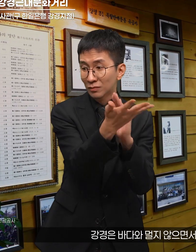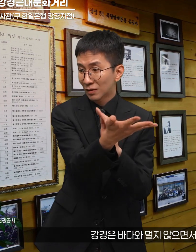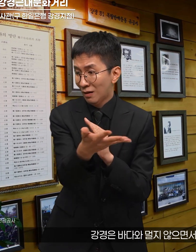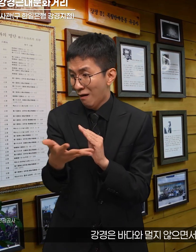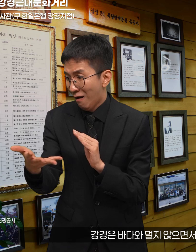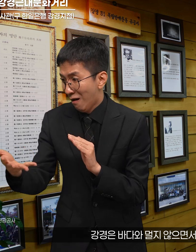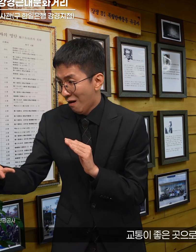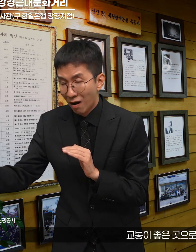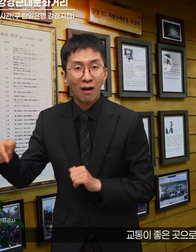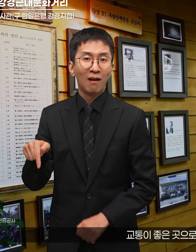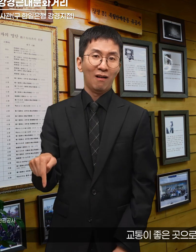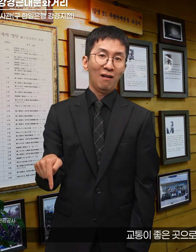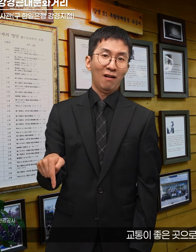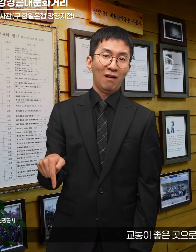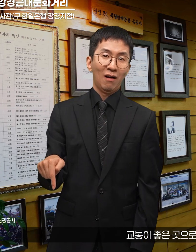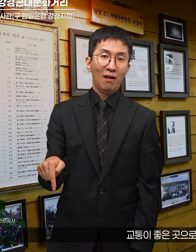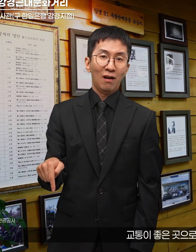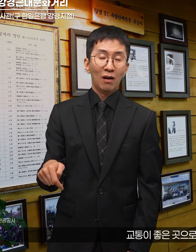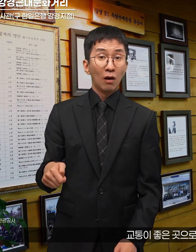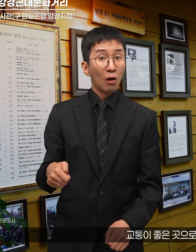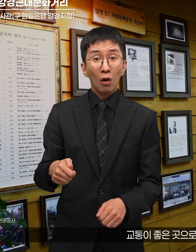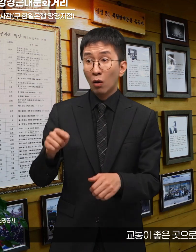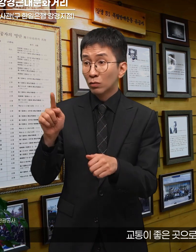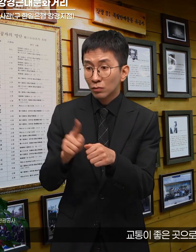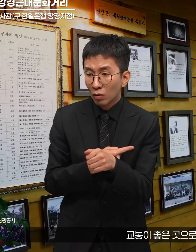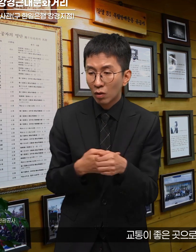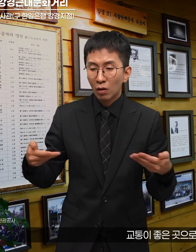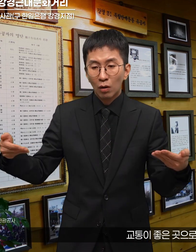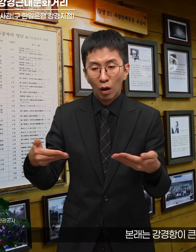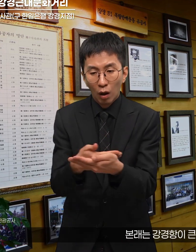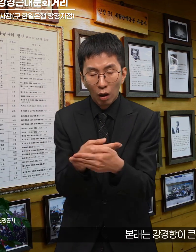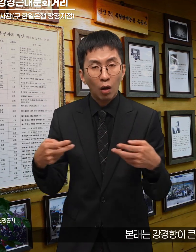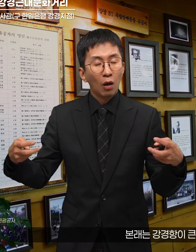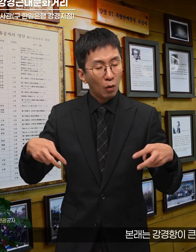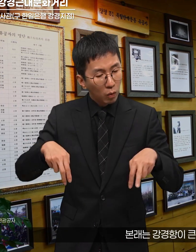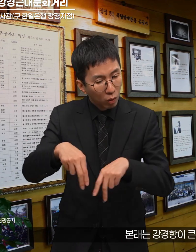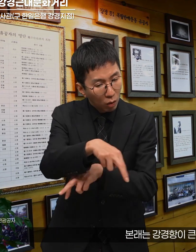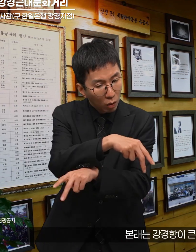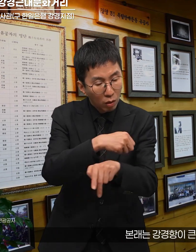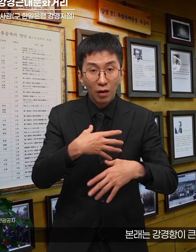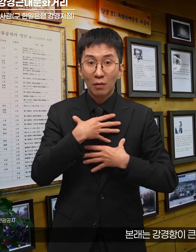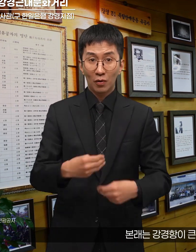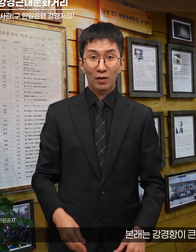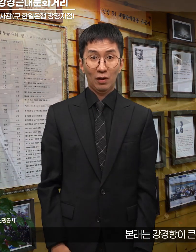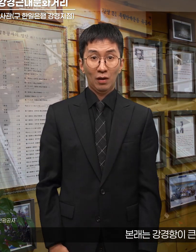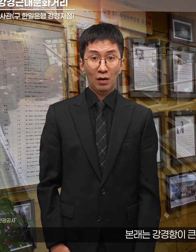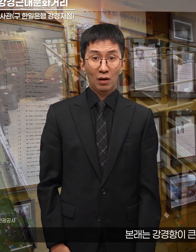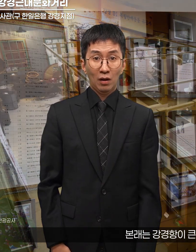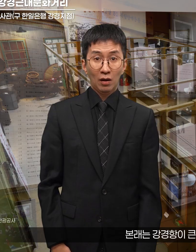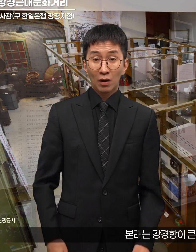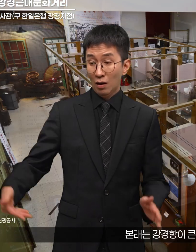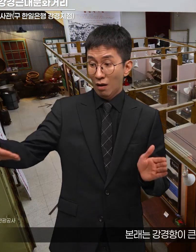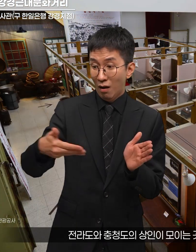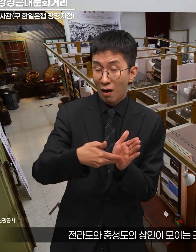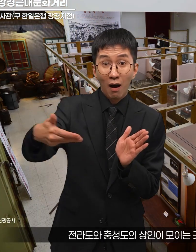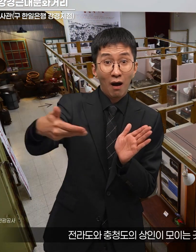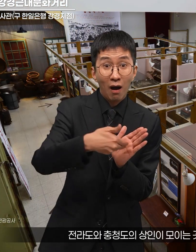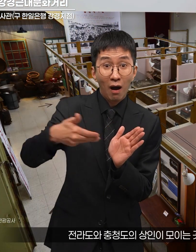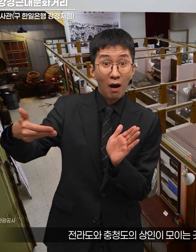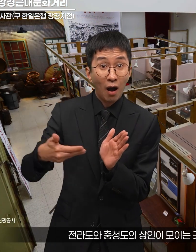곳이라 교통이 좋은 곳으로 유명합니다. 본래는 강경항이 큰 역할을 했고 전라도와